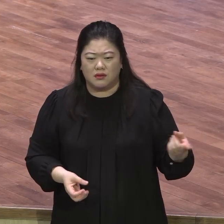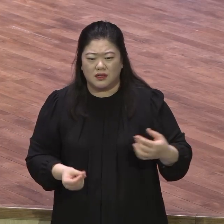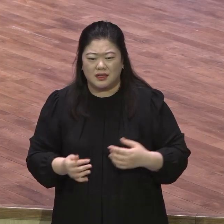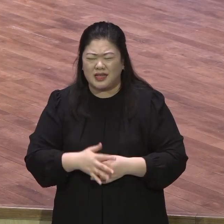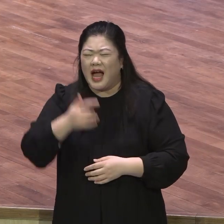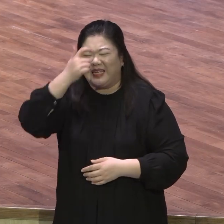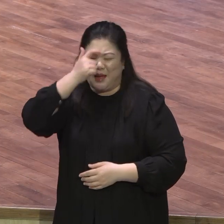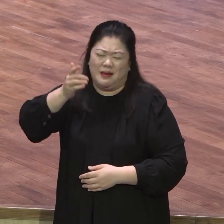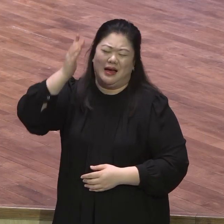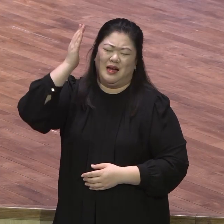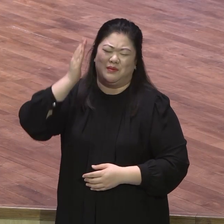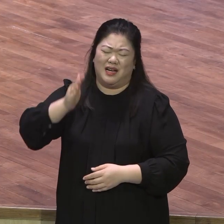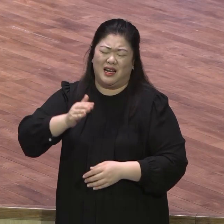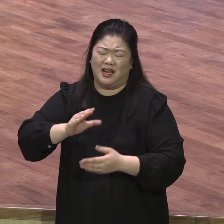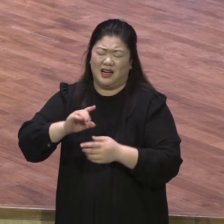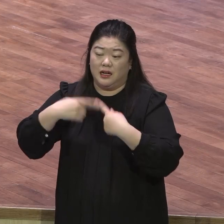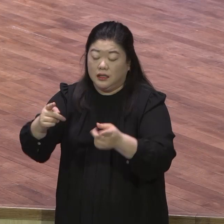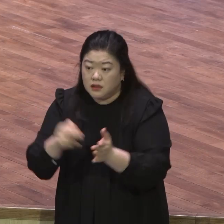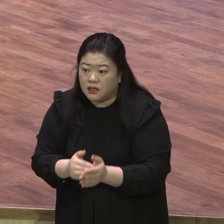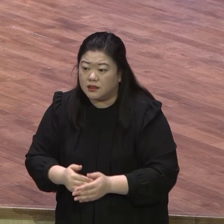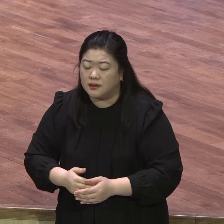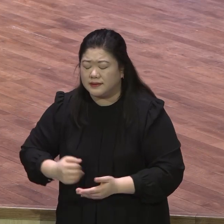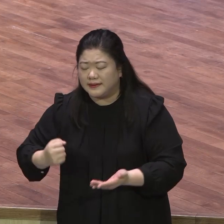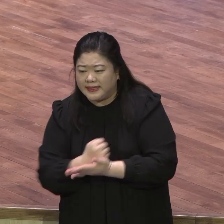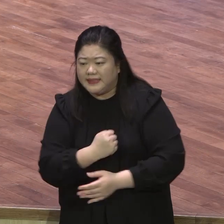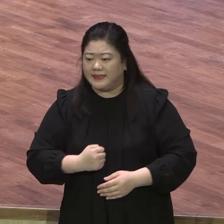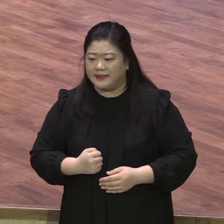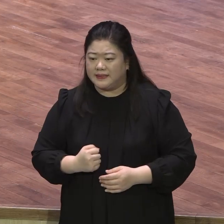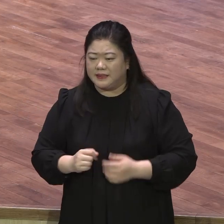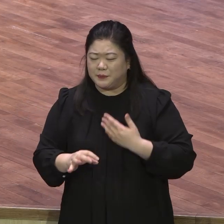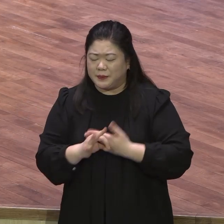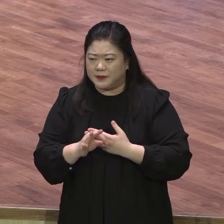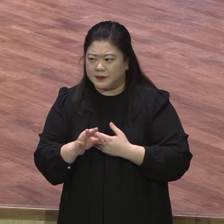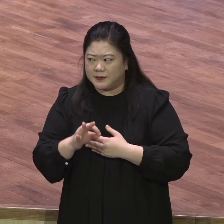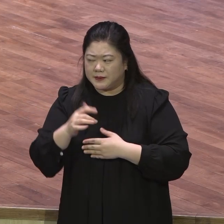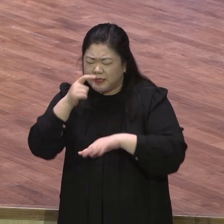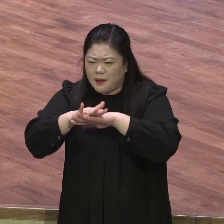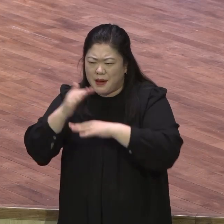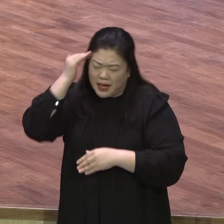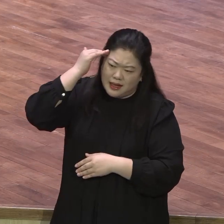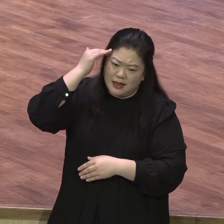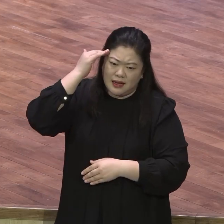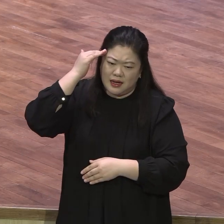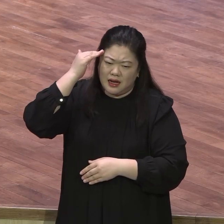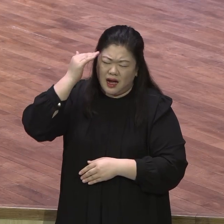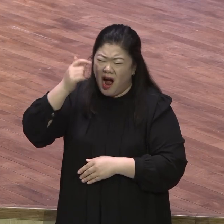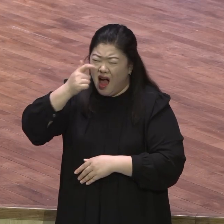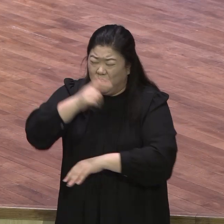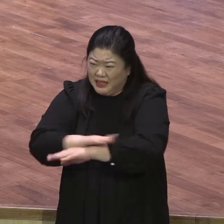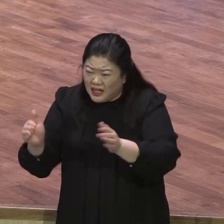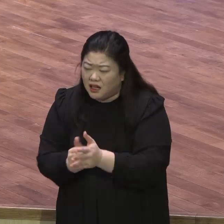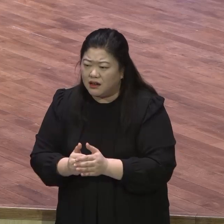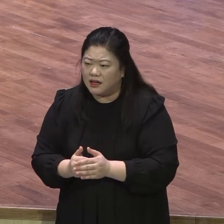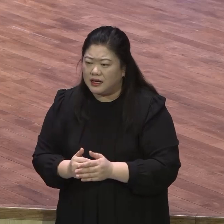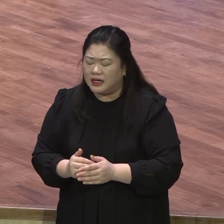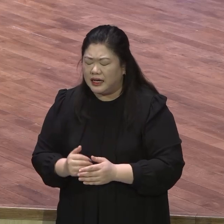빼버리고 그냥 말로 불신자같이 살다가 천국 가는 건 못 막으니까 거치거치 살다가 사도 바울은